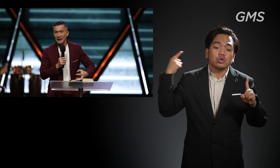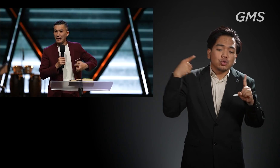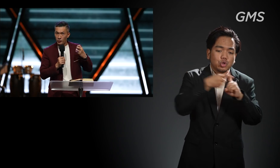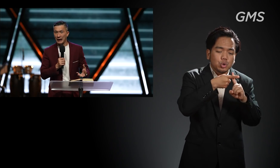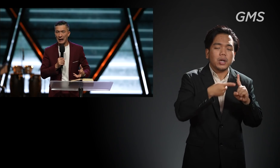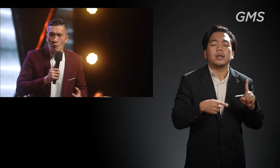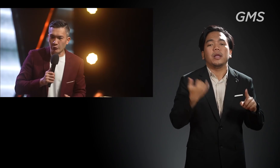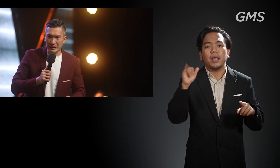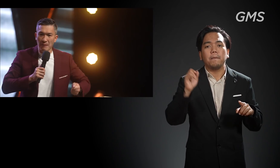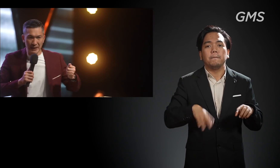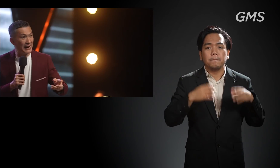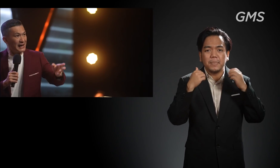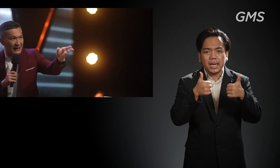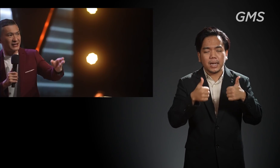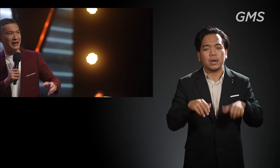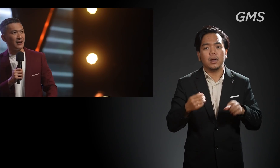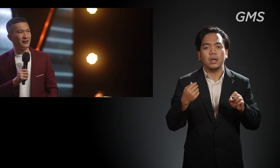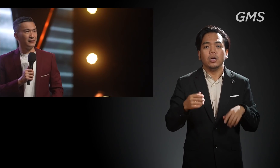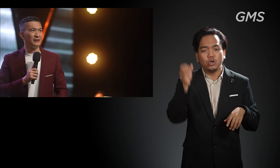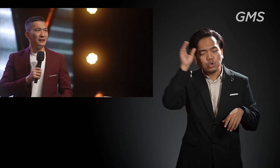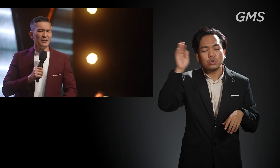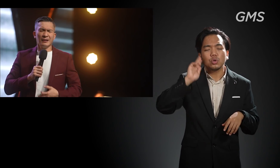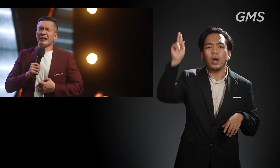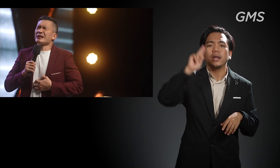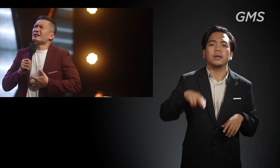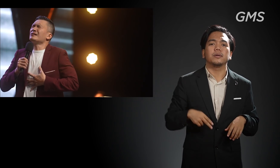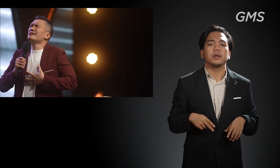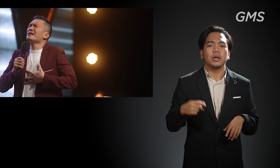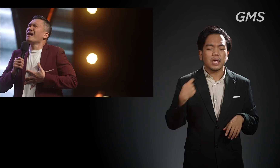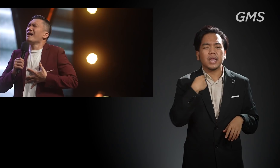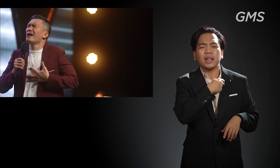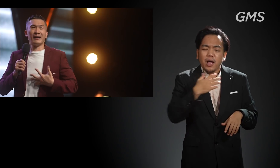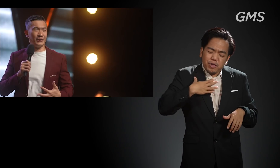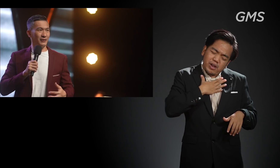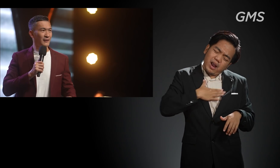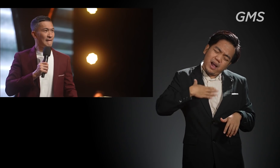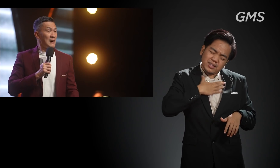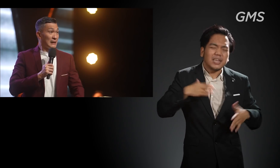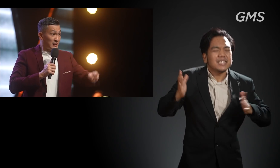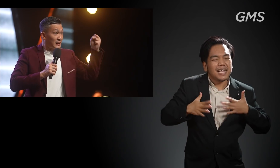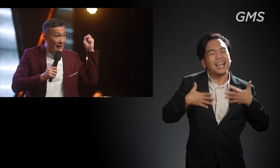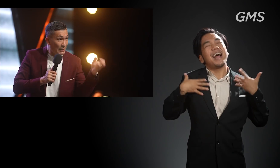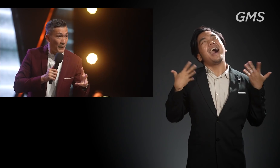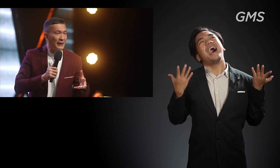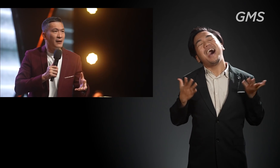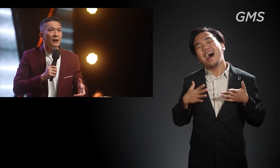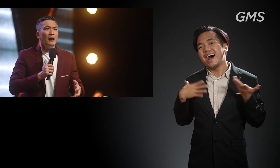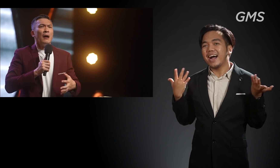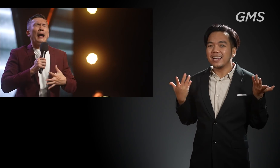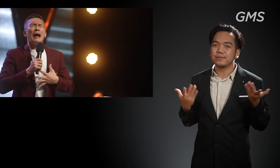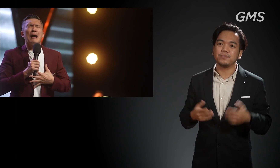kita memberinya dengan sukarela. Waktu kita memberikannya kerasa enggak? Kerasa senang gitu. Dan setelah kita